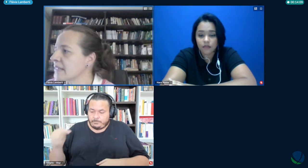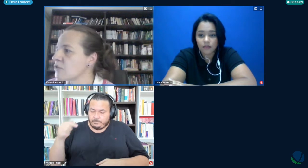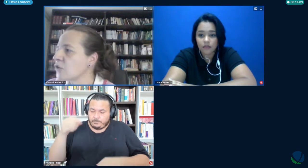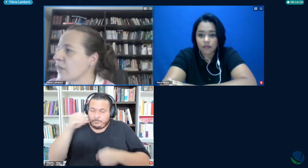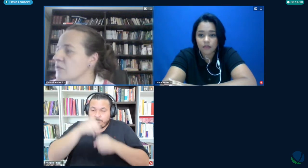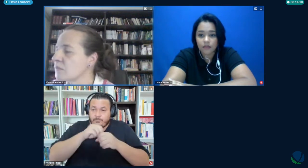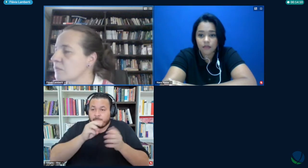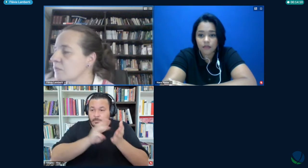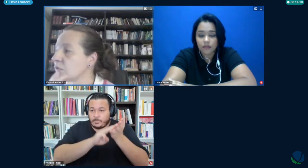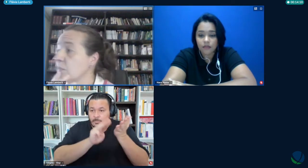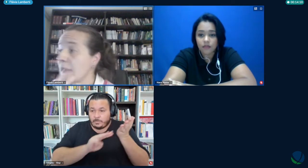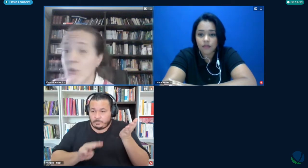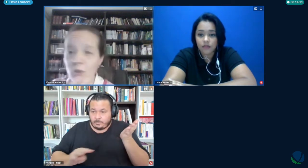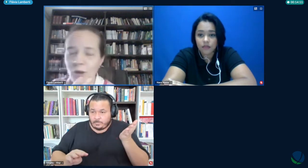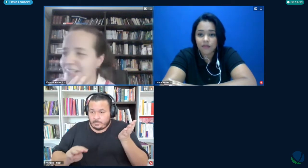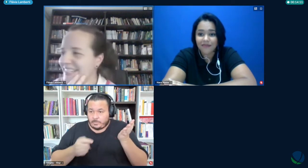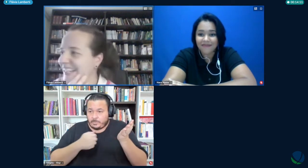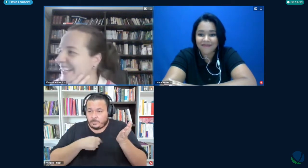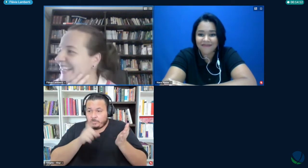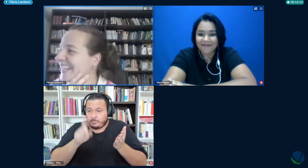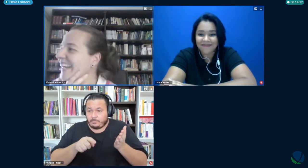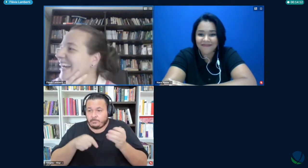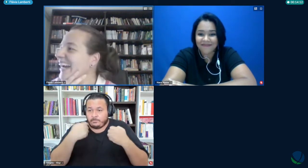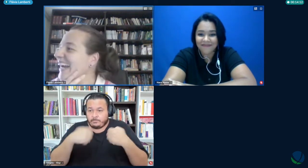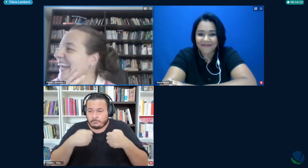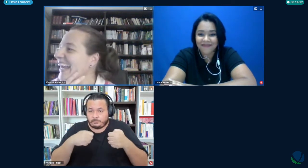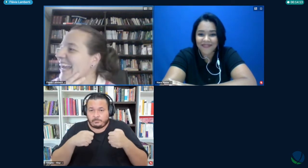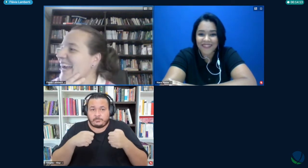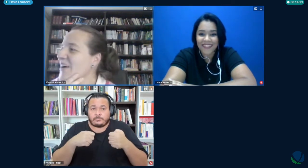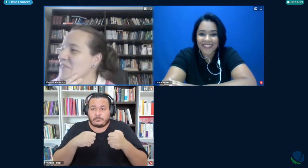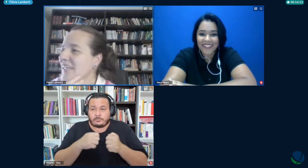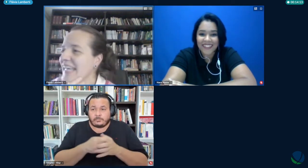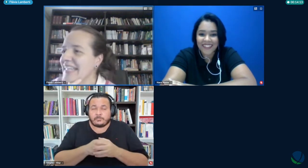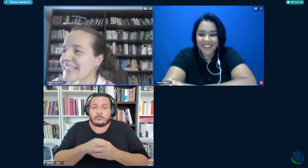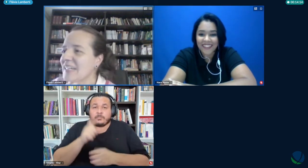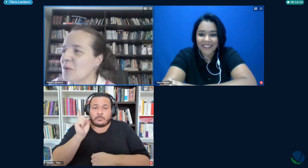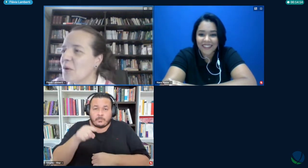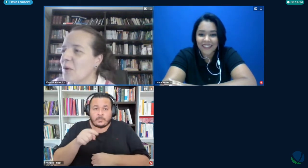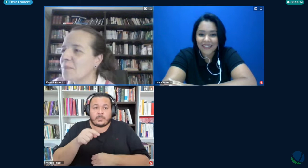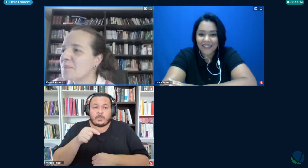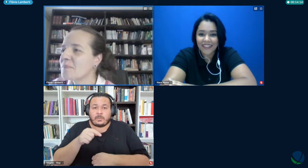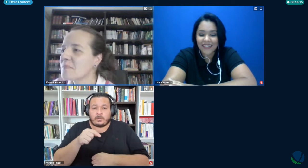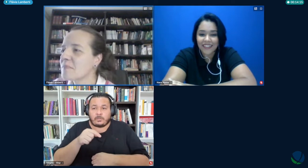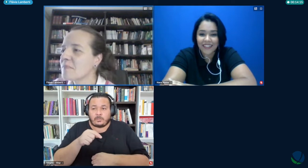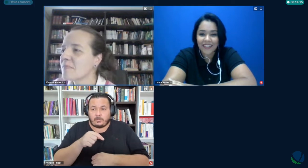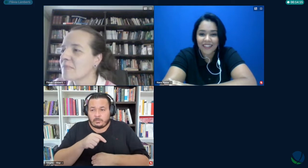As minhas questões de metodologia, eu fiquei tentando